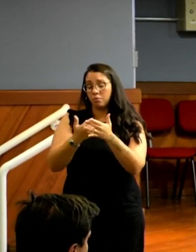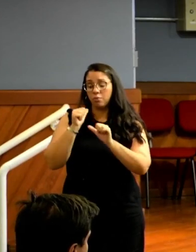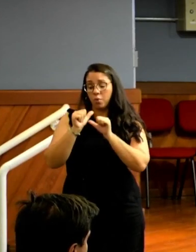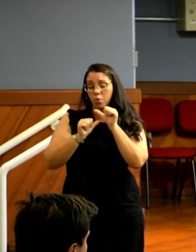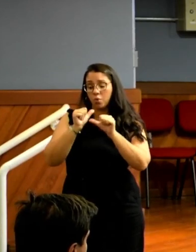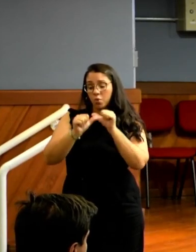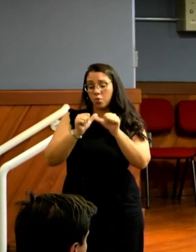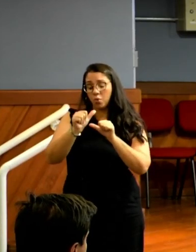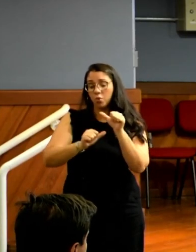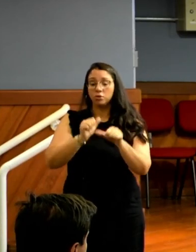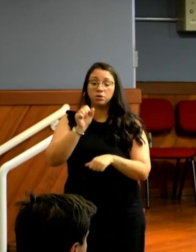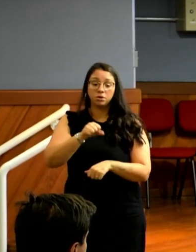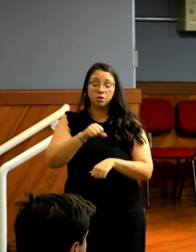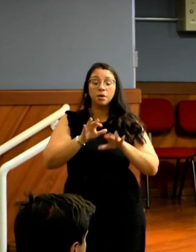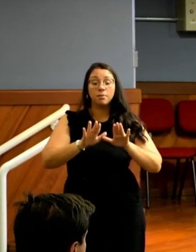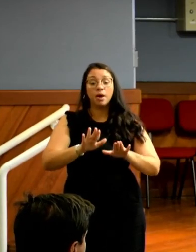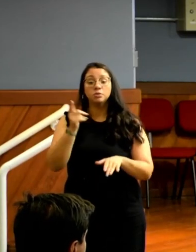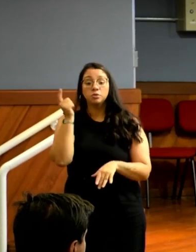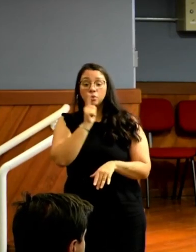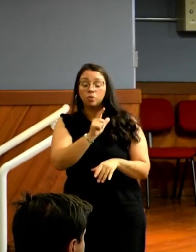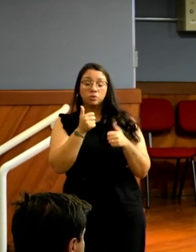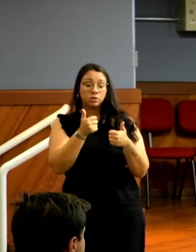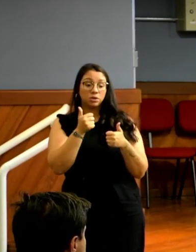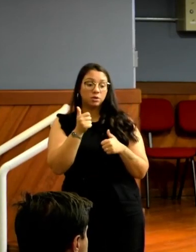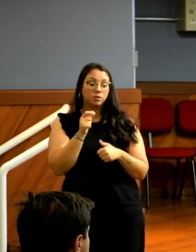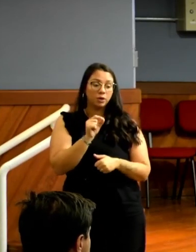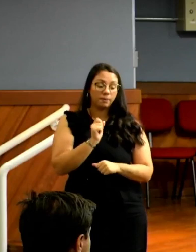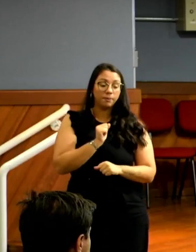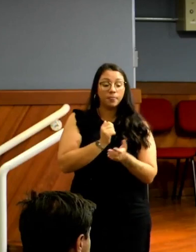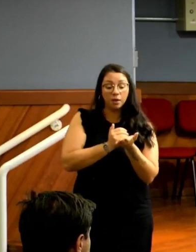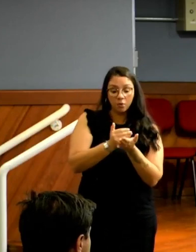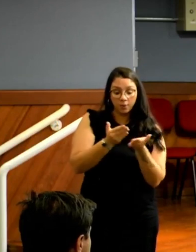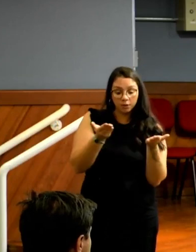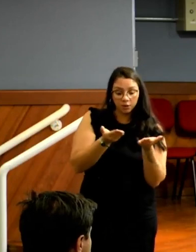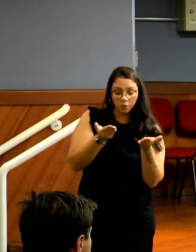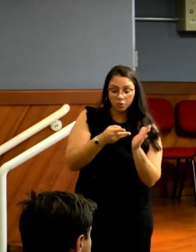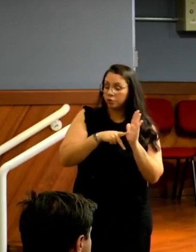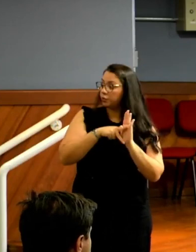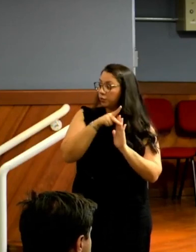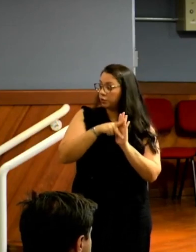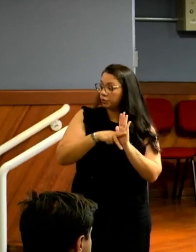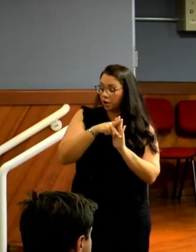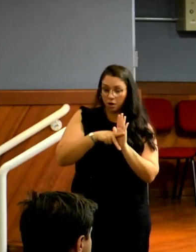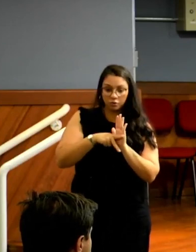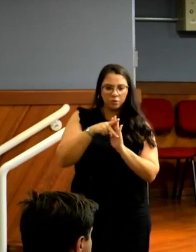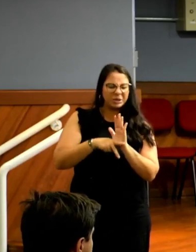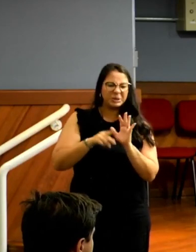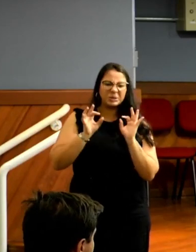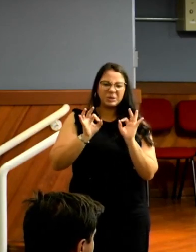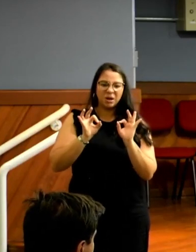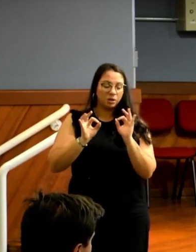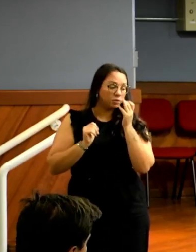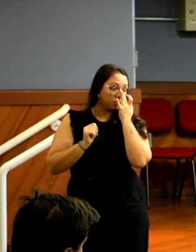modificando, é natural, mas que pelo menos vocês consigam datar que assim, ó, começamos hoje esse projeto. Projeto interno, que